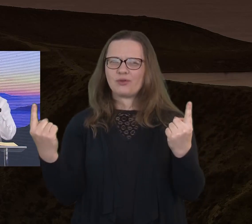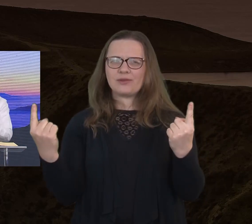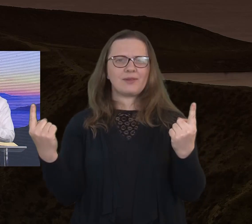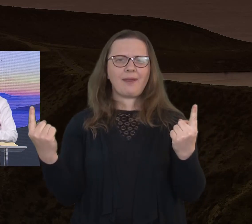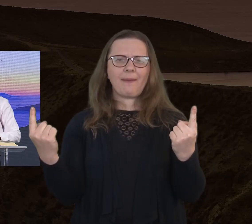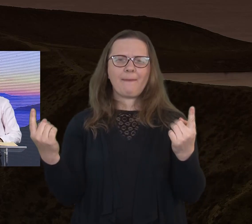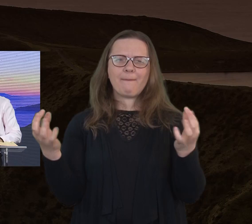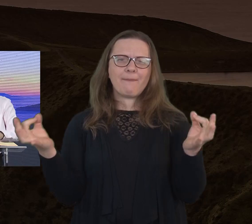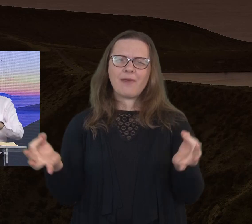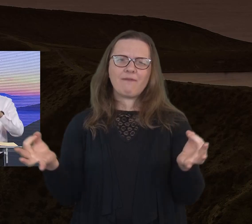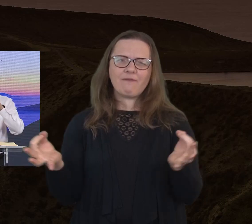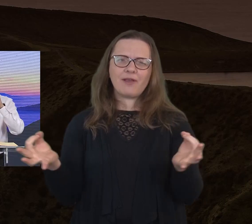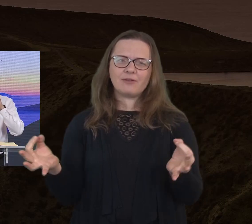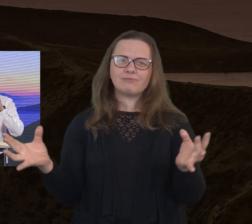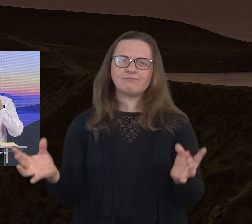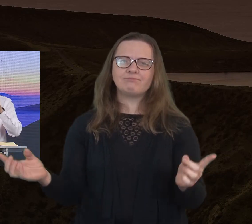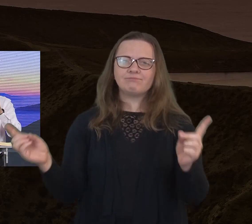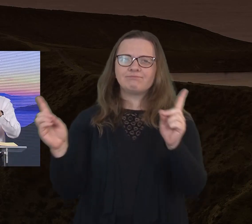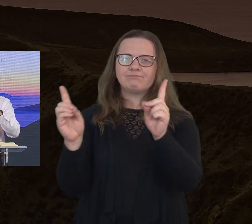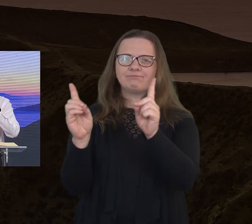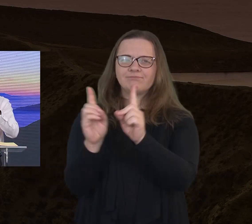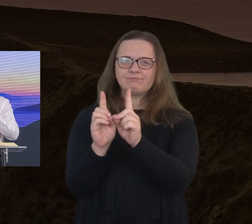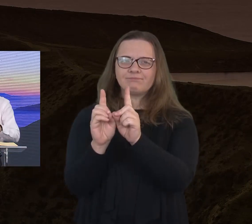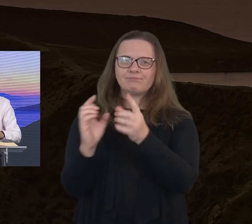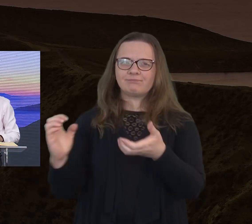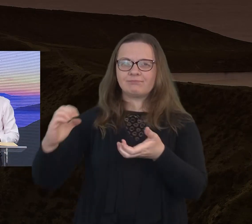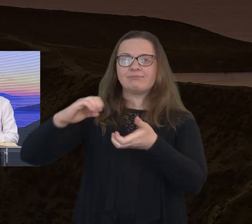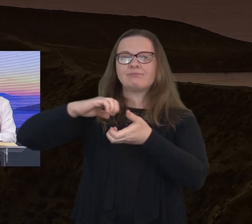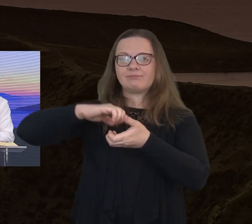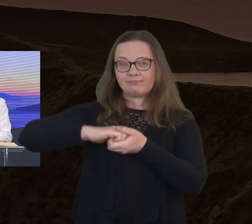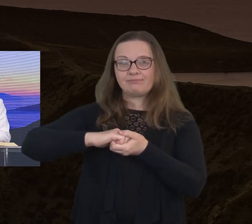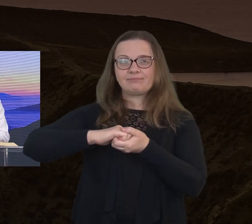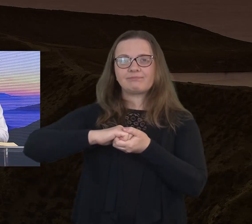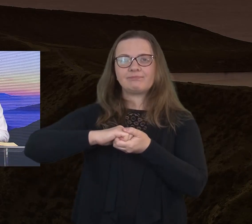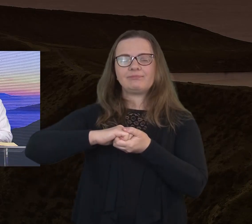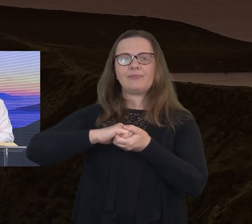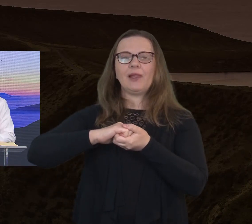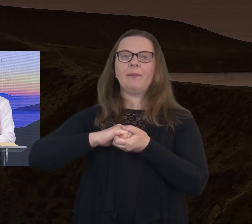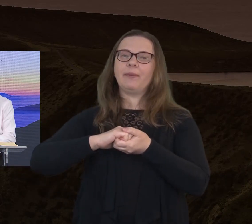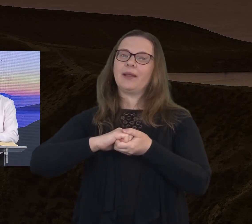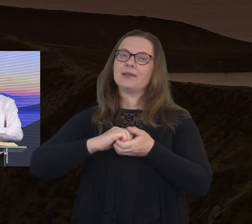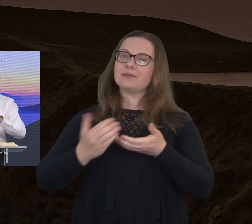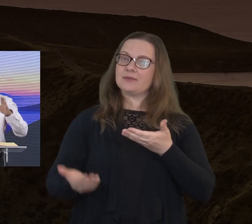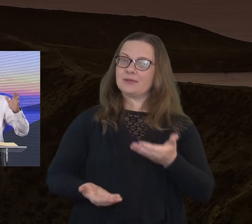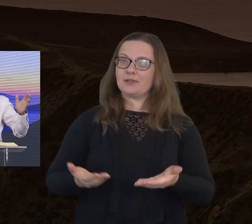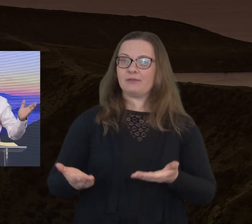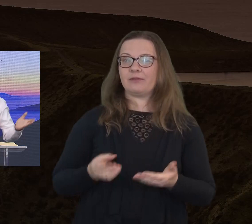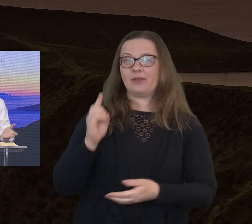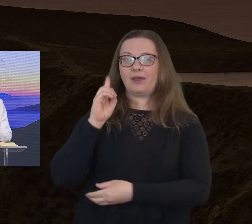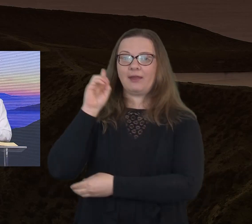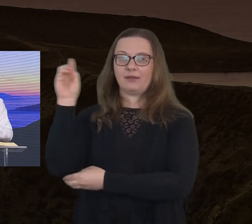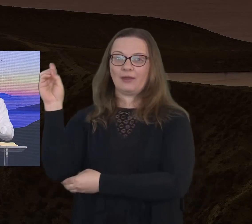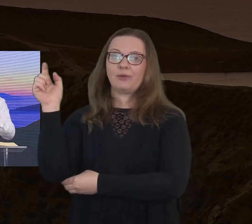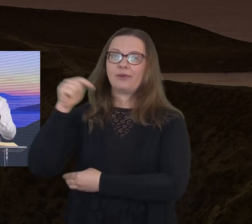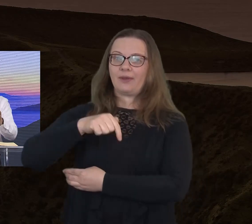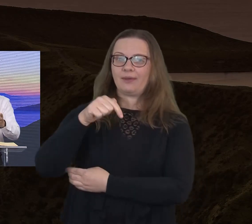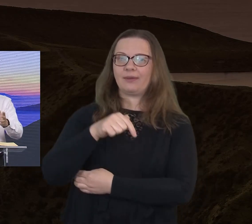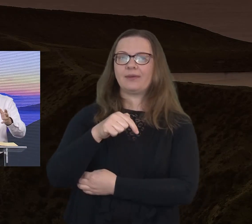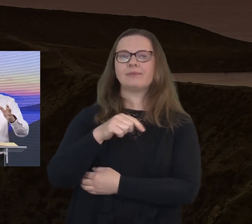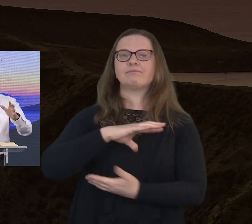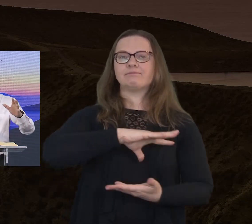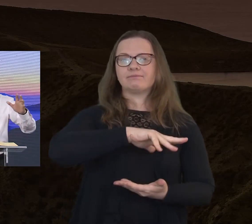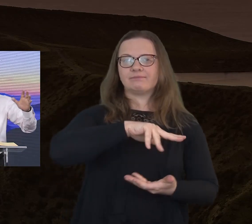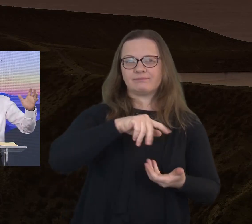par perfeito, né, para fazer o que Deus quer fazer aqui na terra. Muito bem. Então assim foi